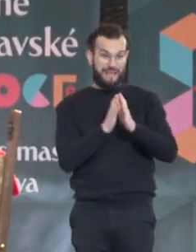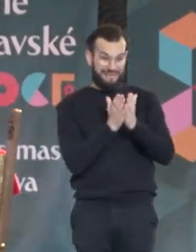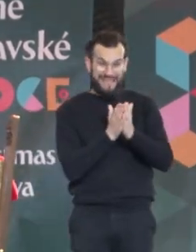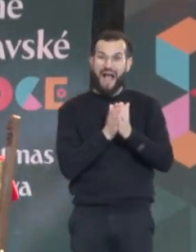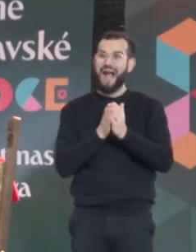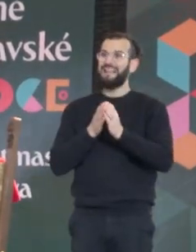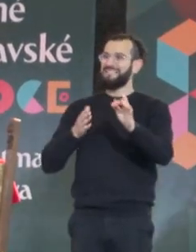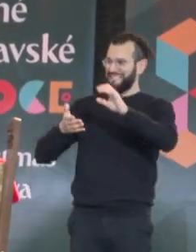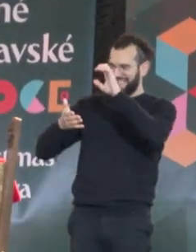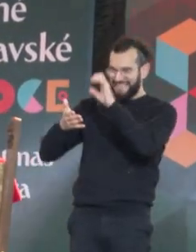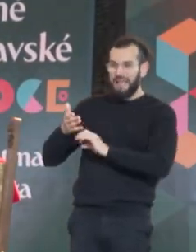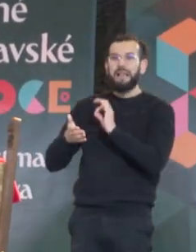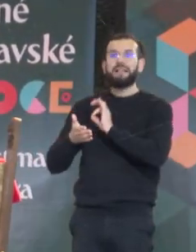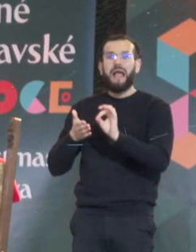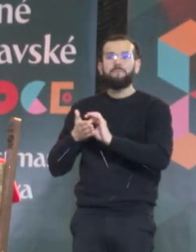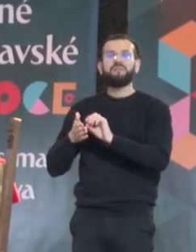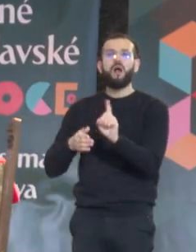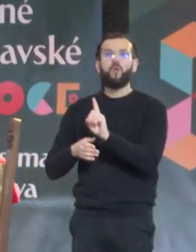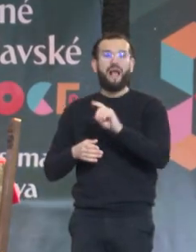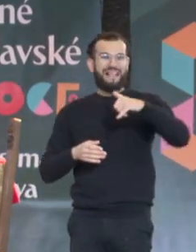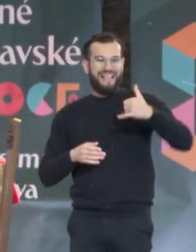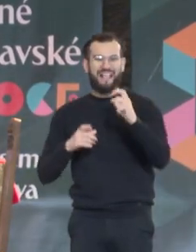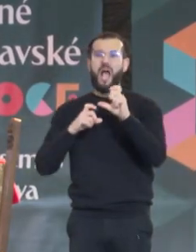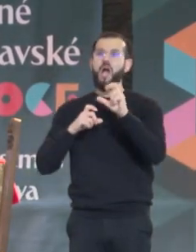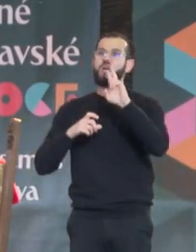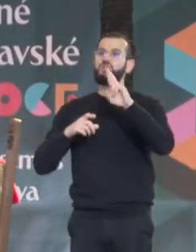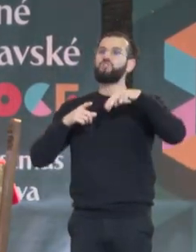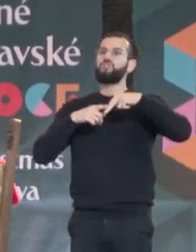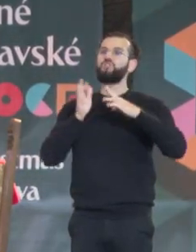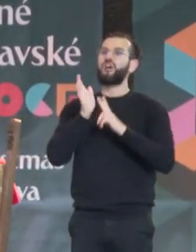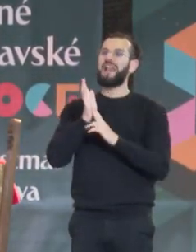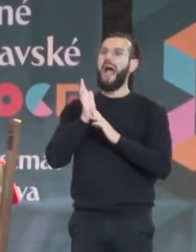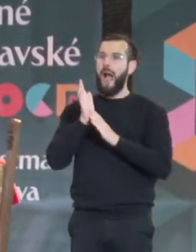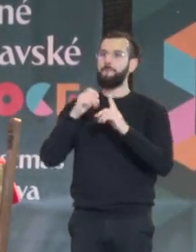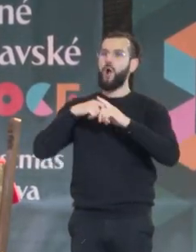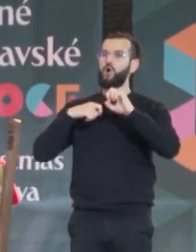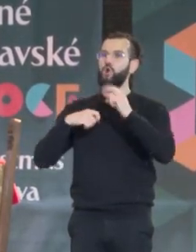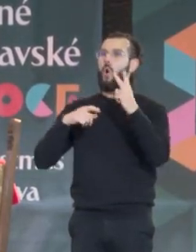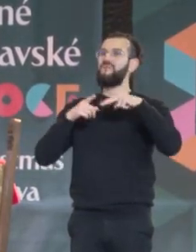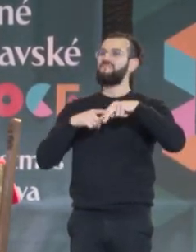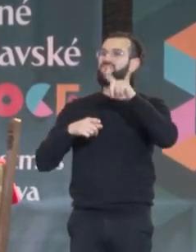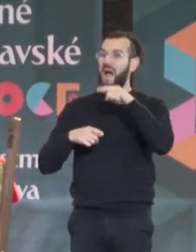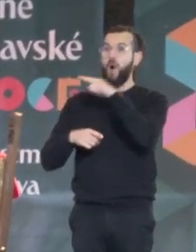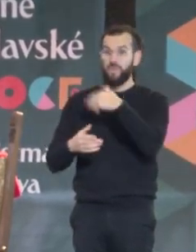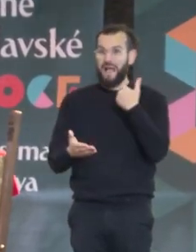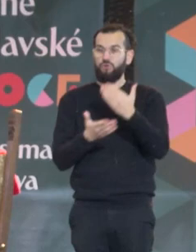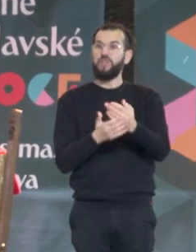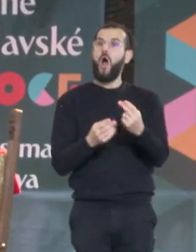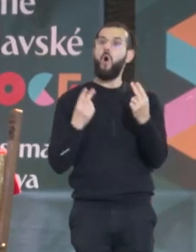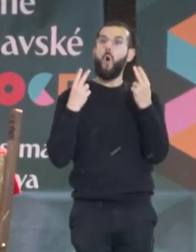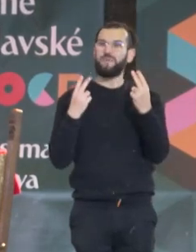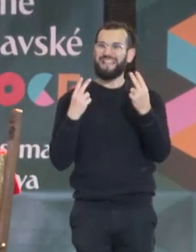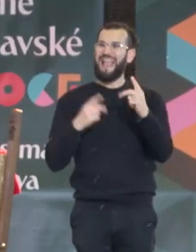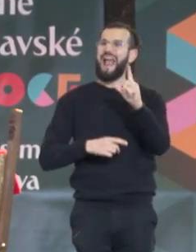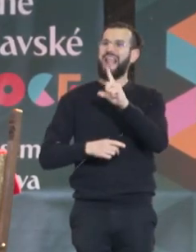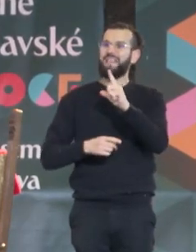scenár autorka Jana Šrámková, ktorá je držiteľka ocenenia Magnesia Litera za literatúru pre deti a mládež.